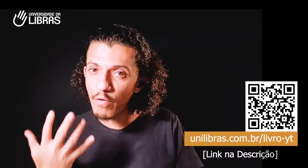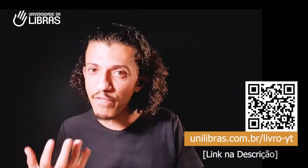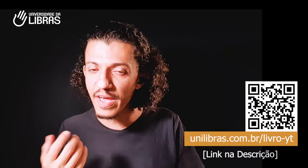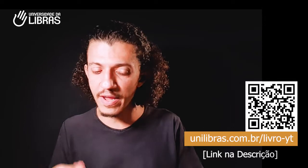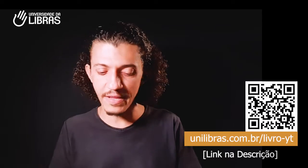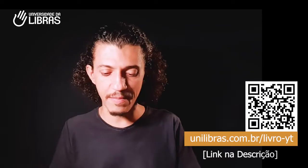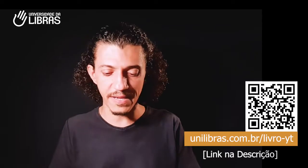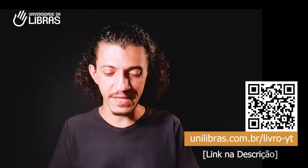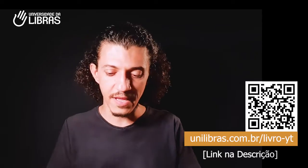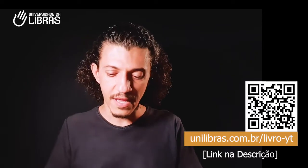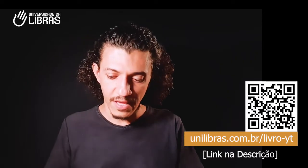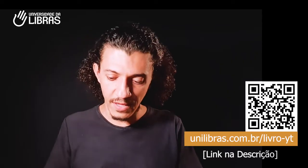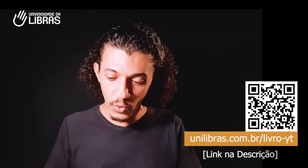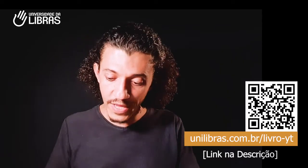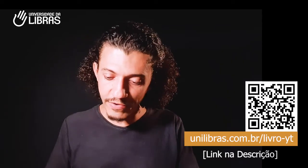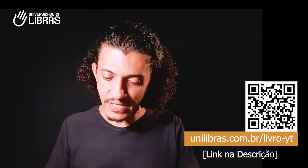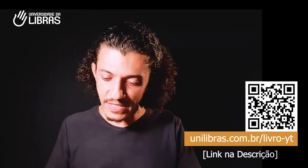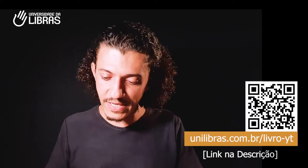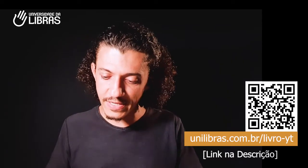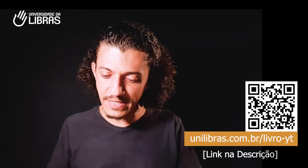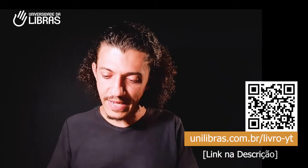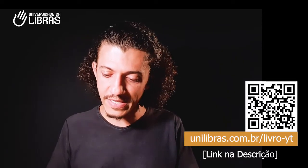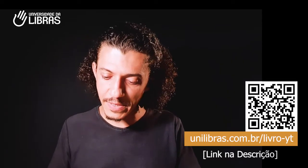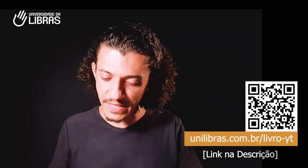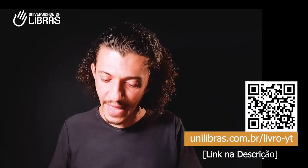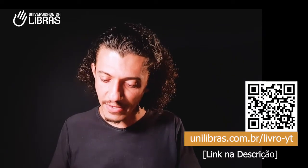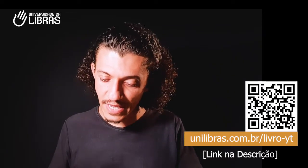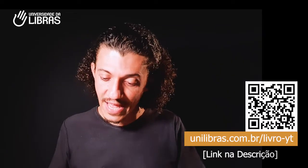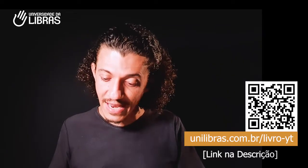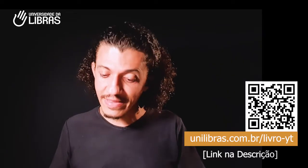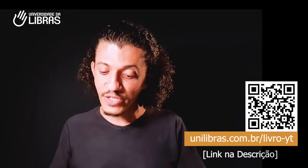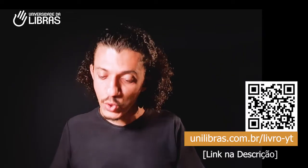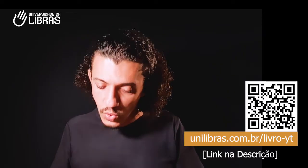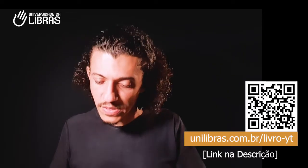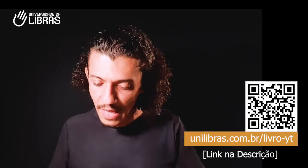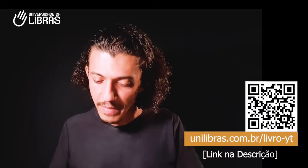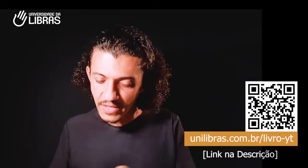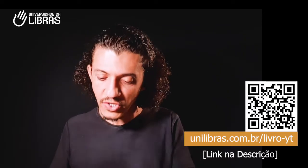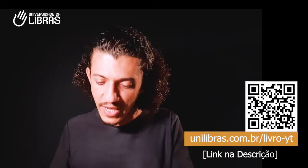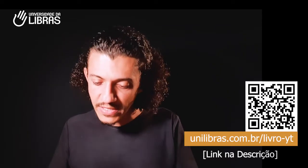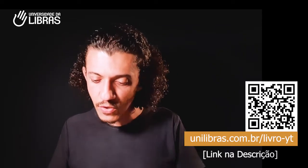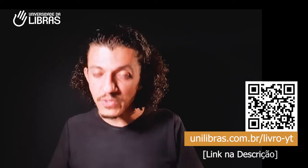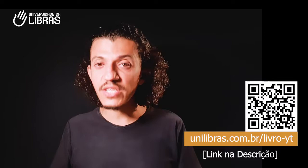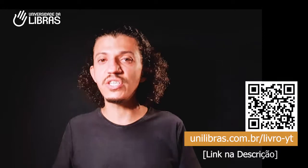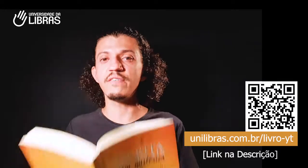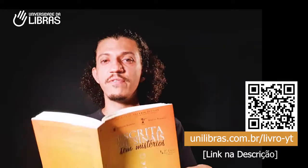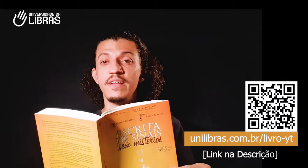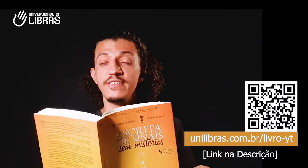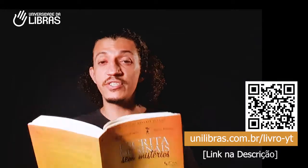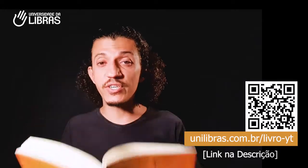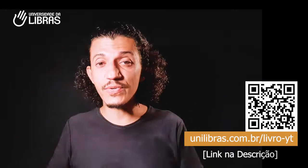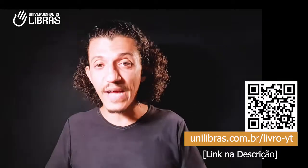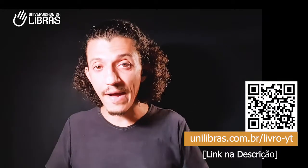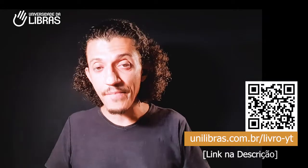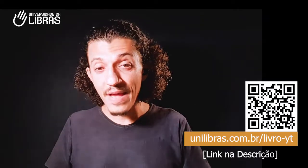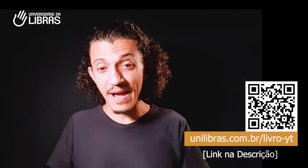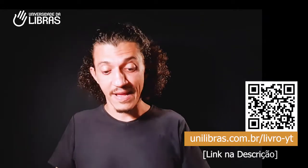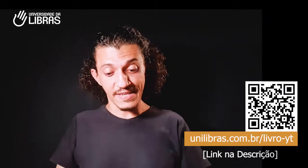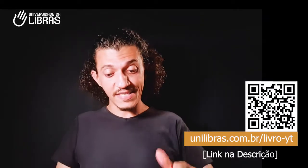desenvolveram uma escrita que o mistério nem tem Justamente esse objetivo e te ajudar a